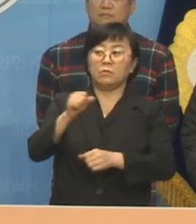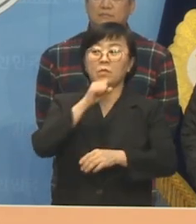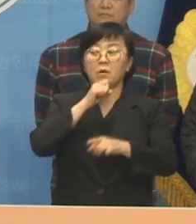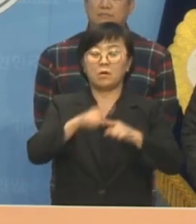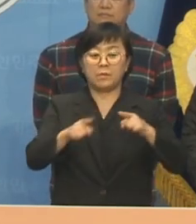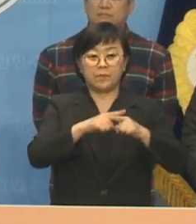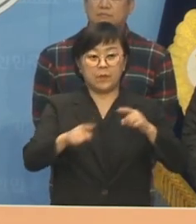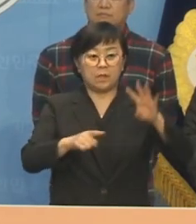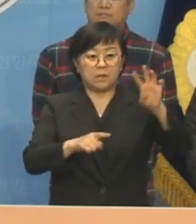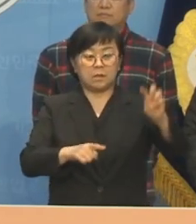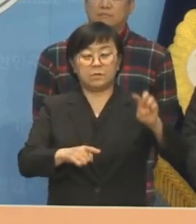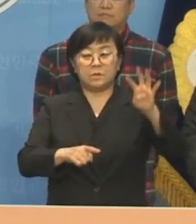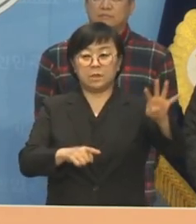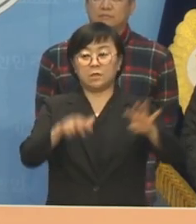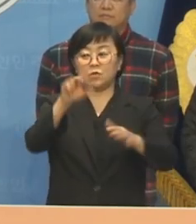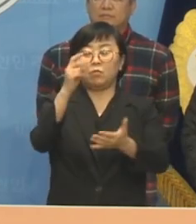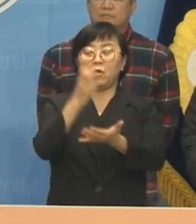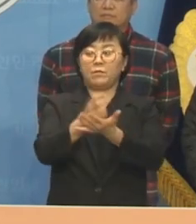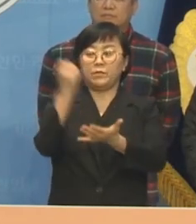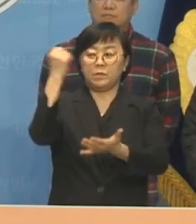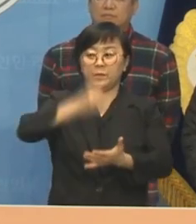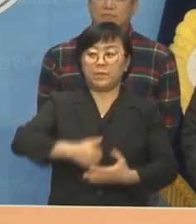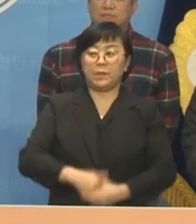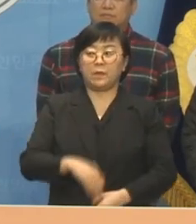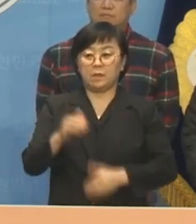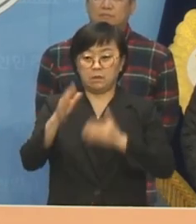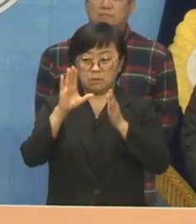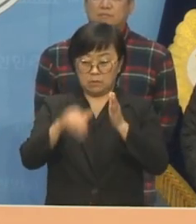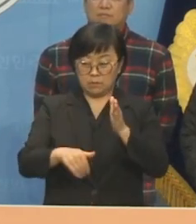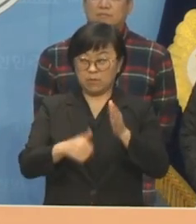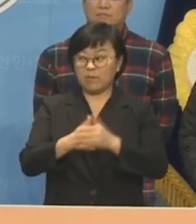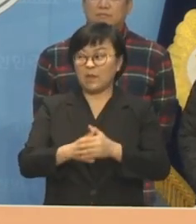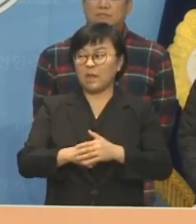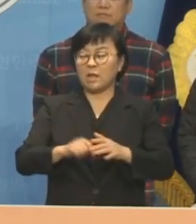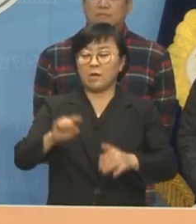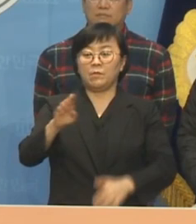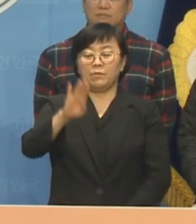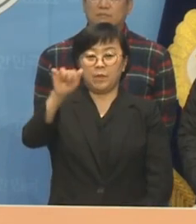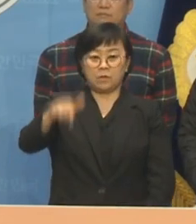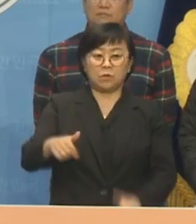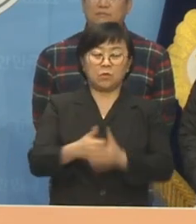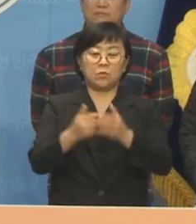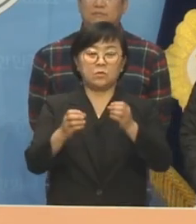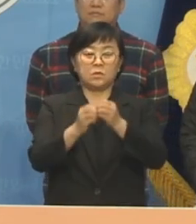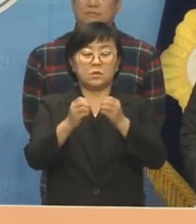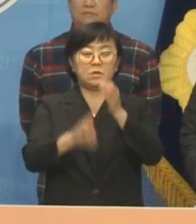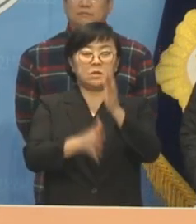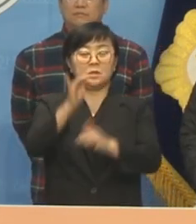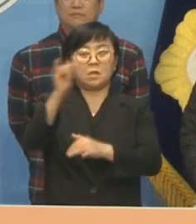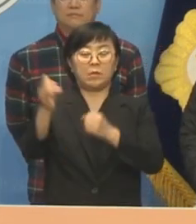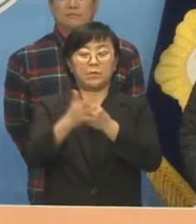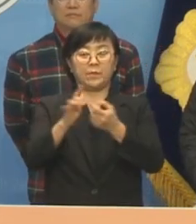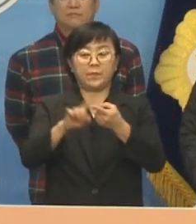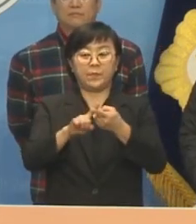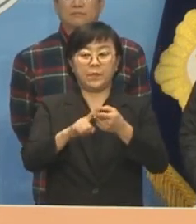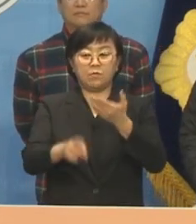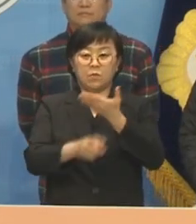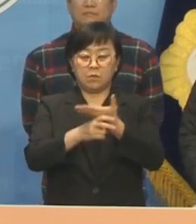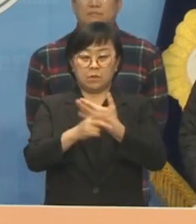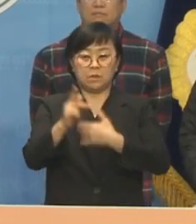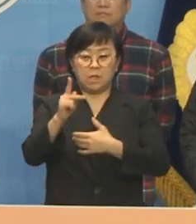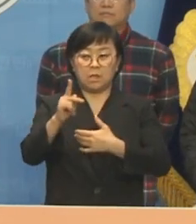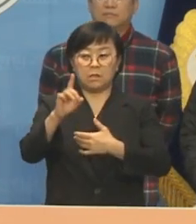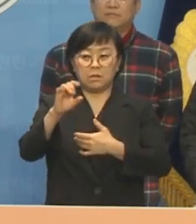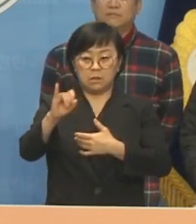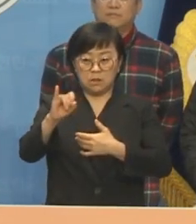환경영향평가 제34조를 위반했습니다. 이 과정에서 백성현 논산시장은 위와 같은 불법 행위가 가능하도록